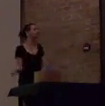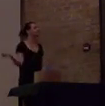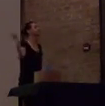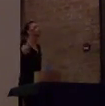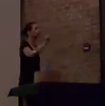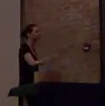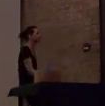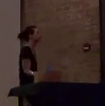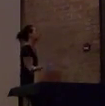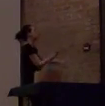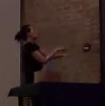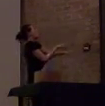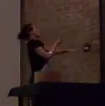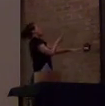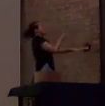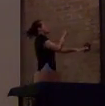Continuavam brincando com a bola.